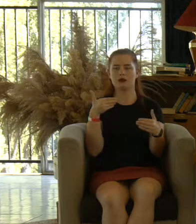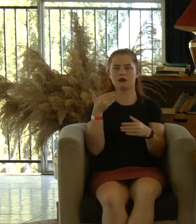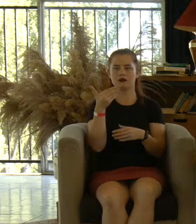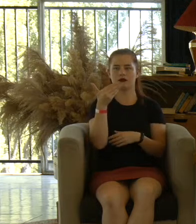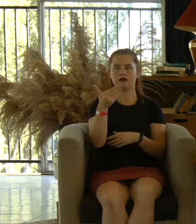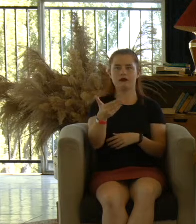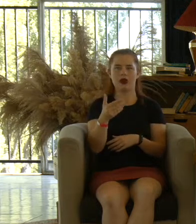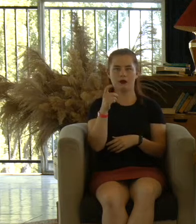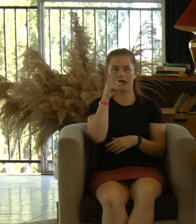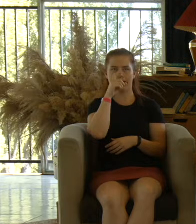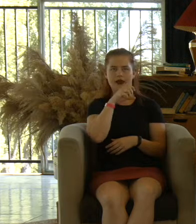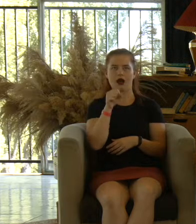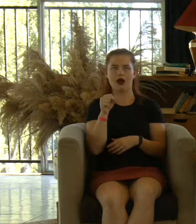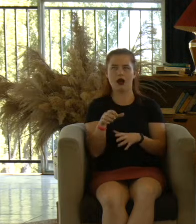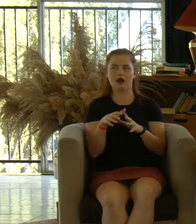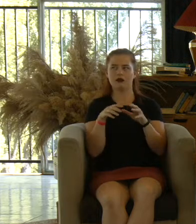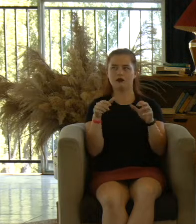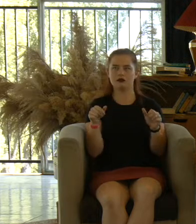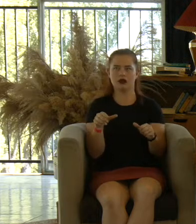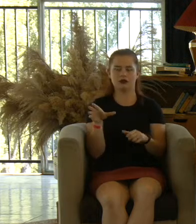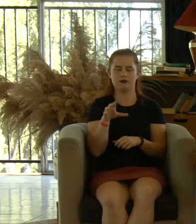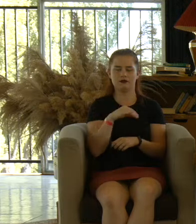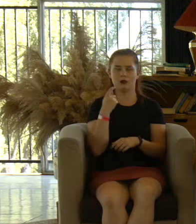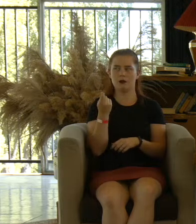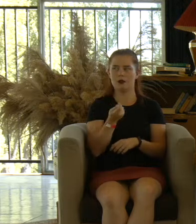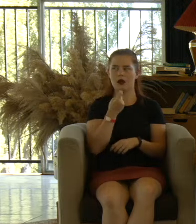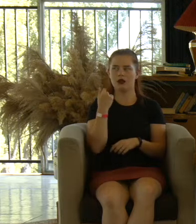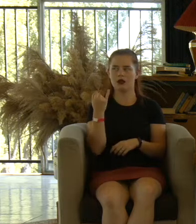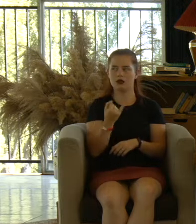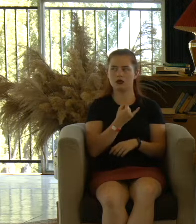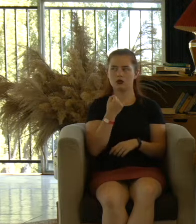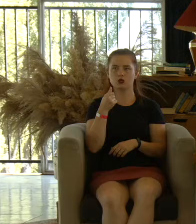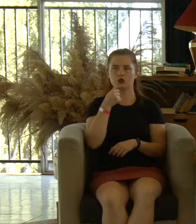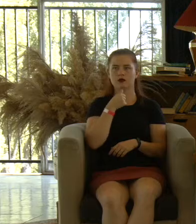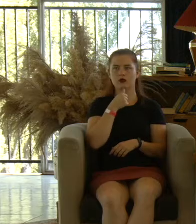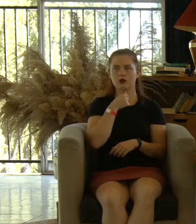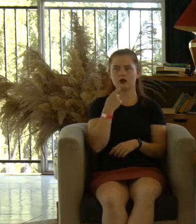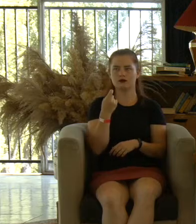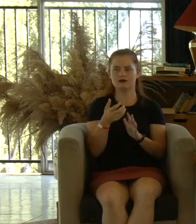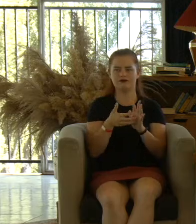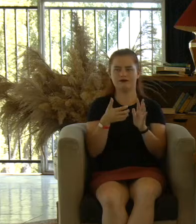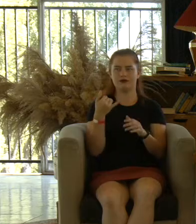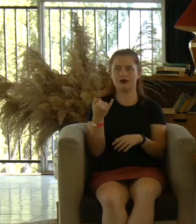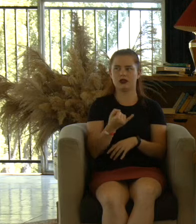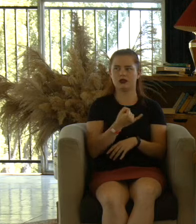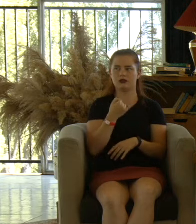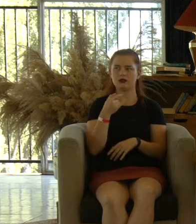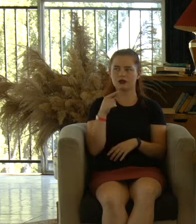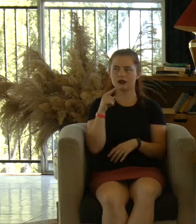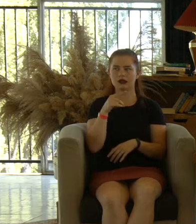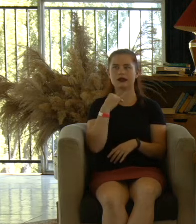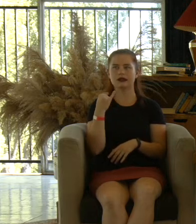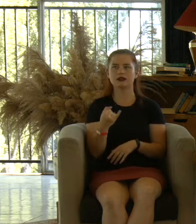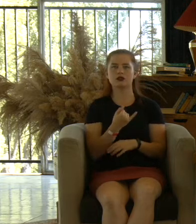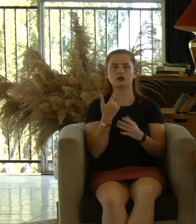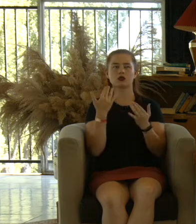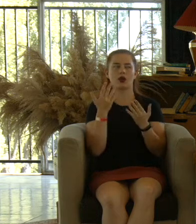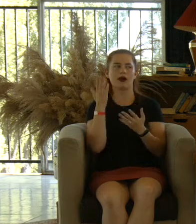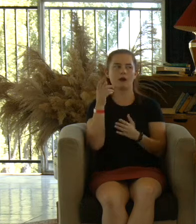А собственников все мало интересует, их и вкус мало интересует. То есть их интересует выход в количество бутылок